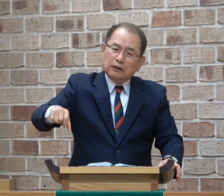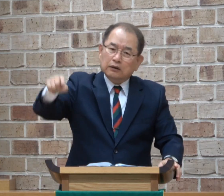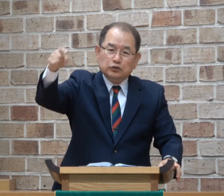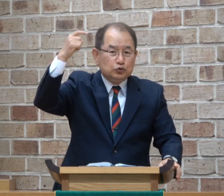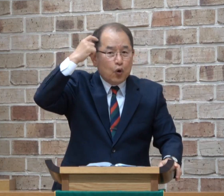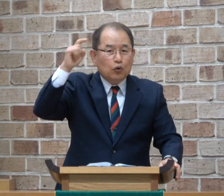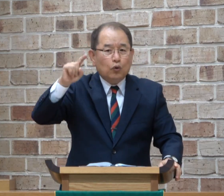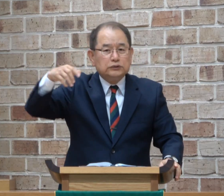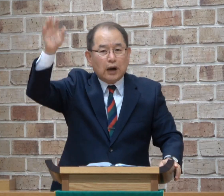있습니다.